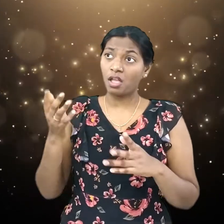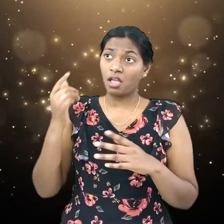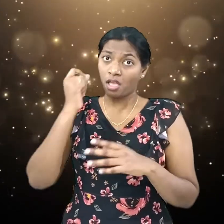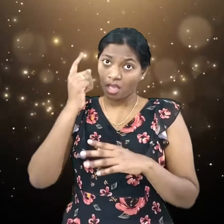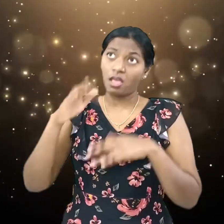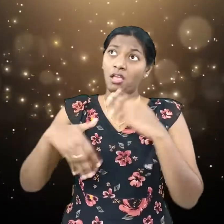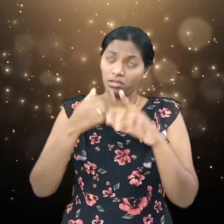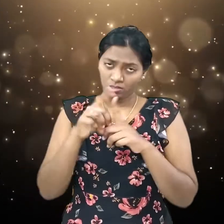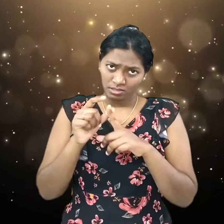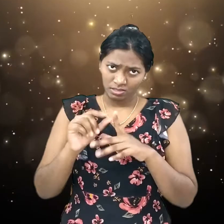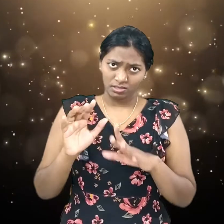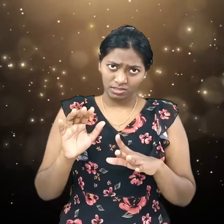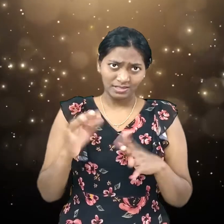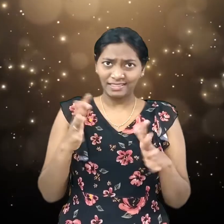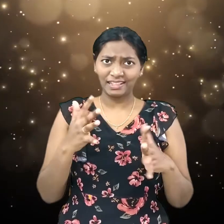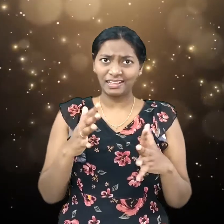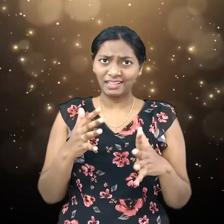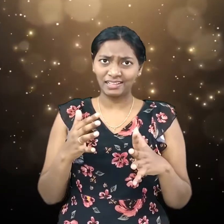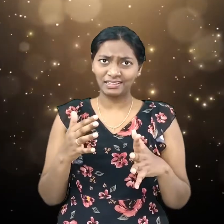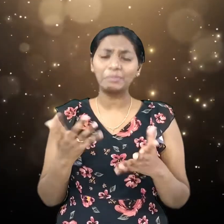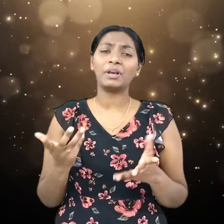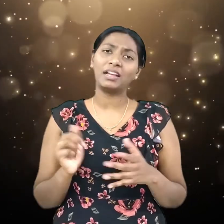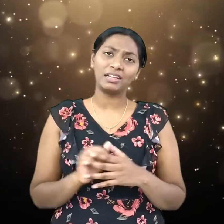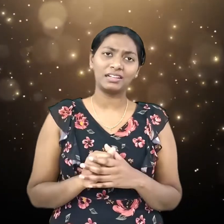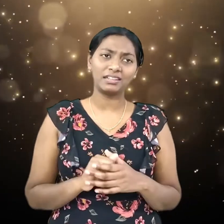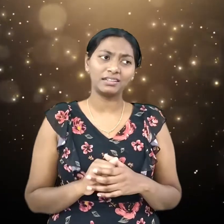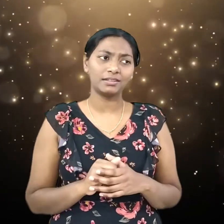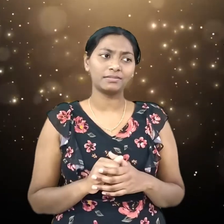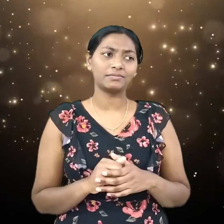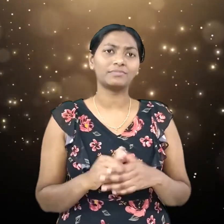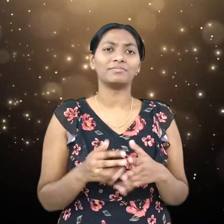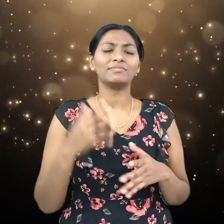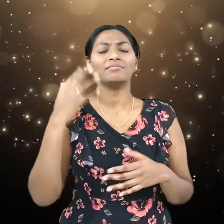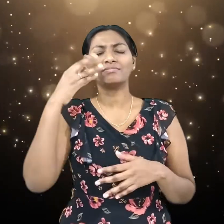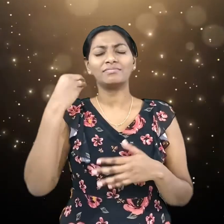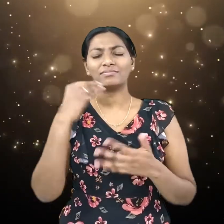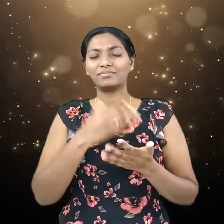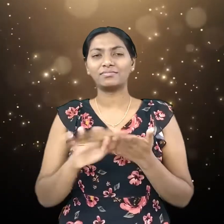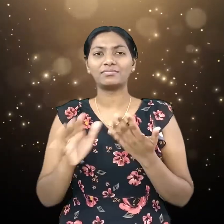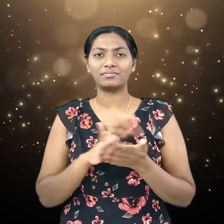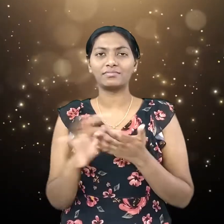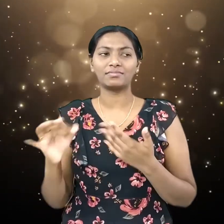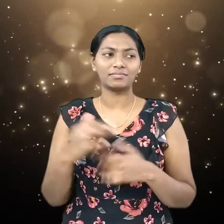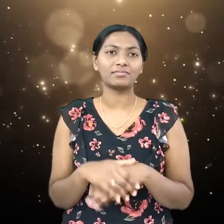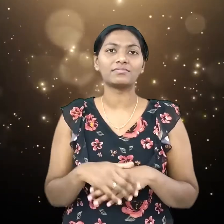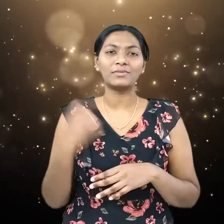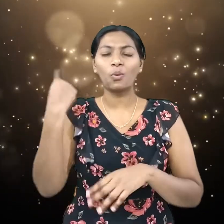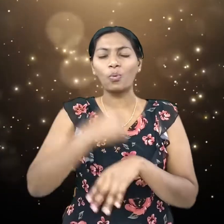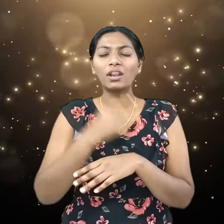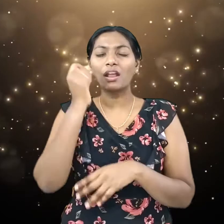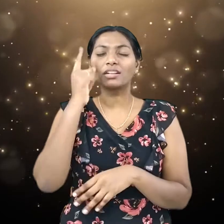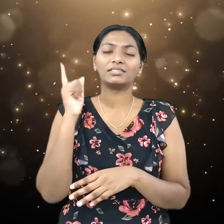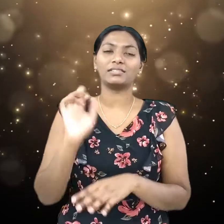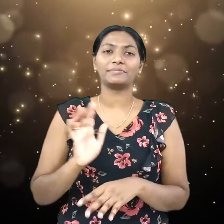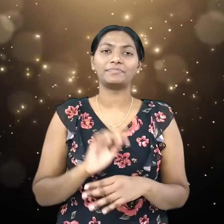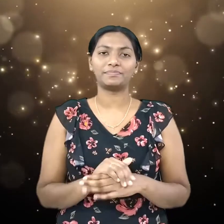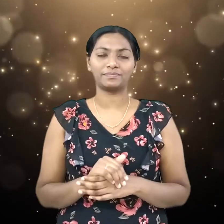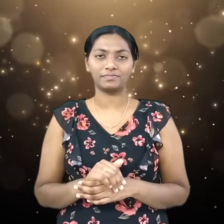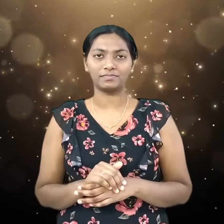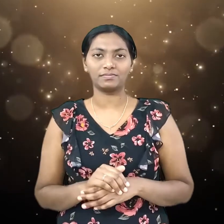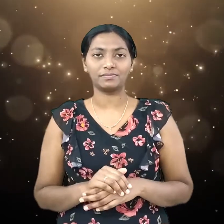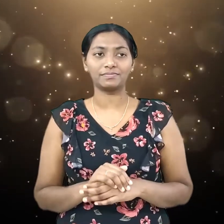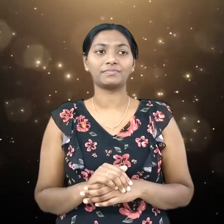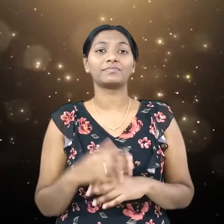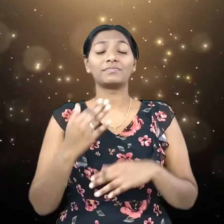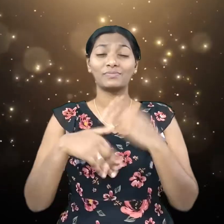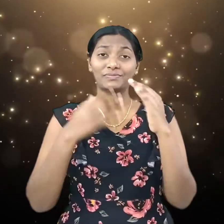खैर उनको माफ कर देते हैं, प्रेज द लॉर्ड, एक दिन आएगा उनको समझ में, सही। और ये बात सब पर प्रकाशित करूं, सब पर प्रकाशित करूं,